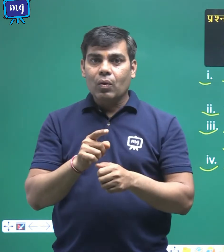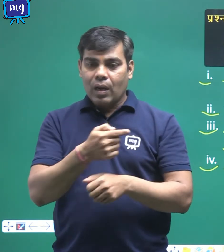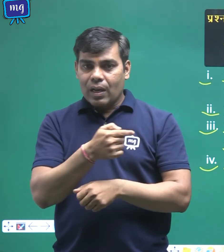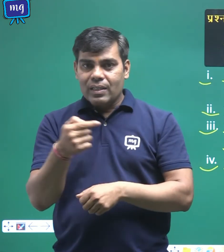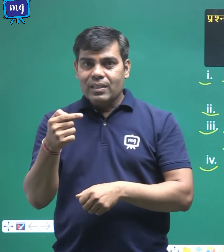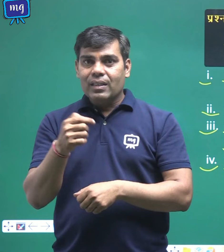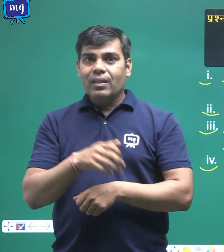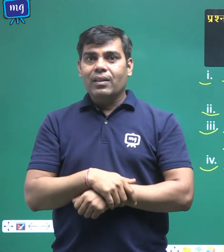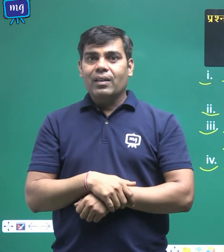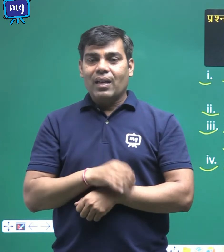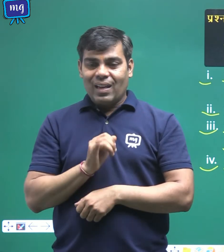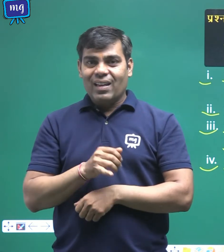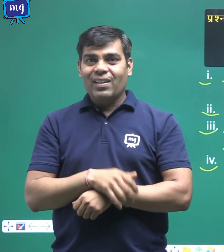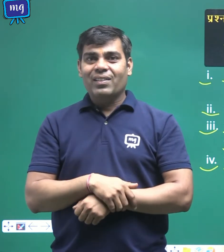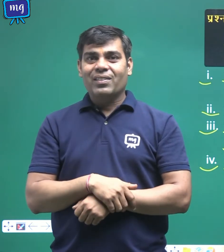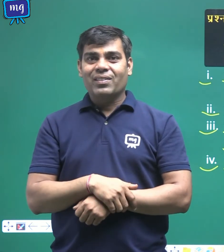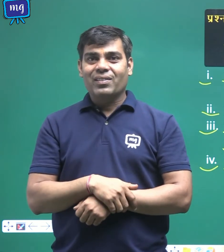खालिस्तान है।